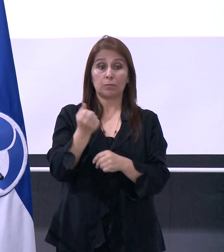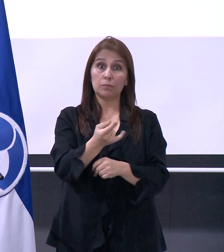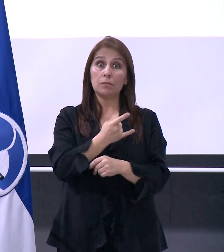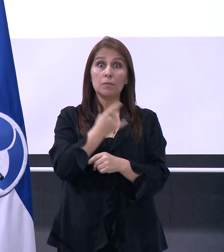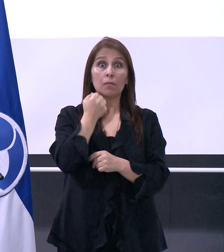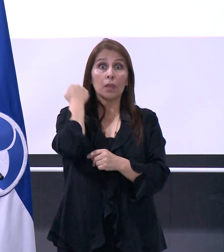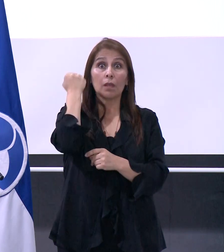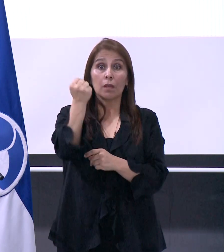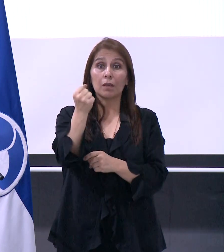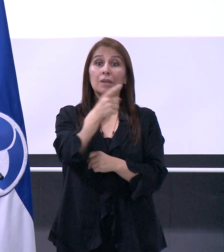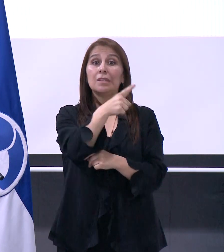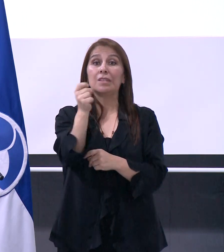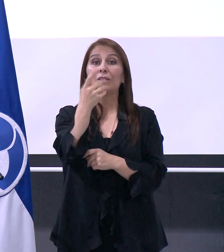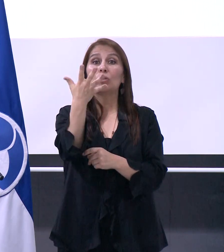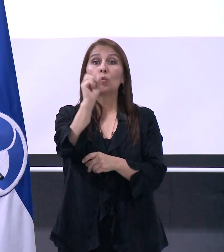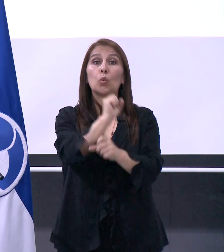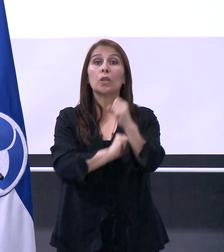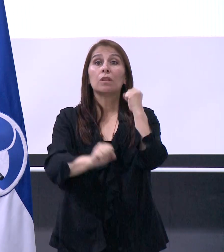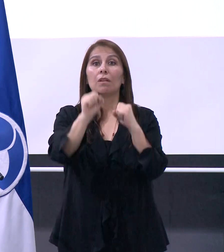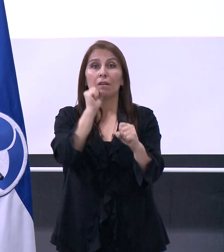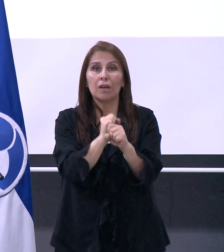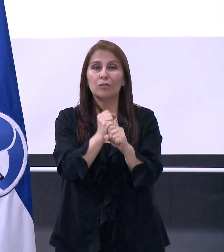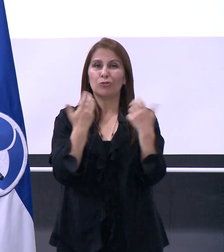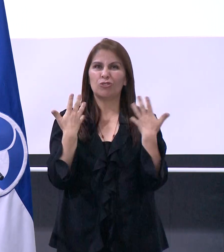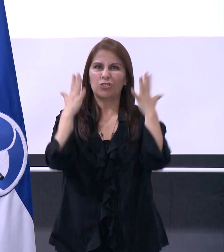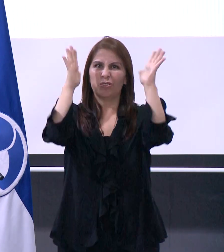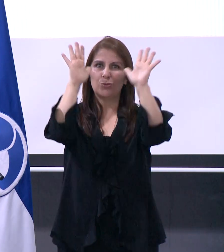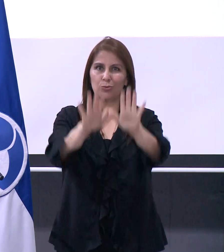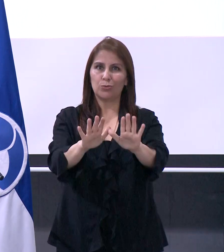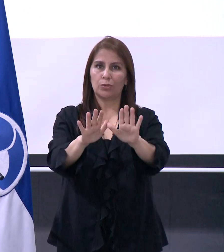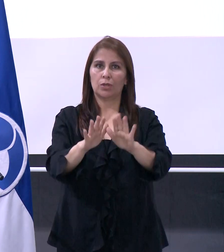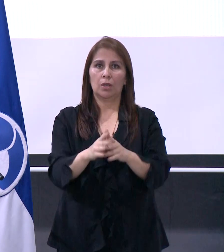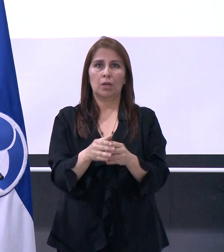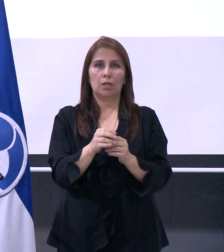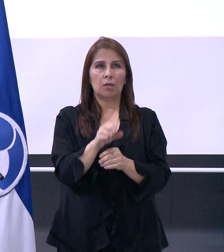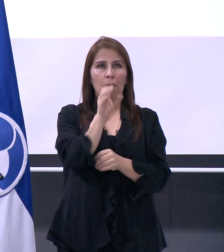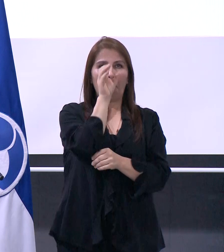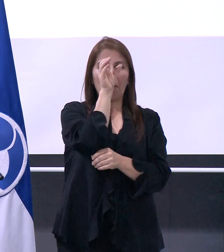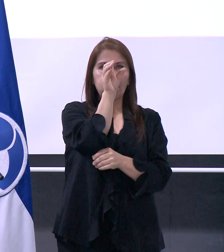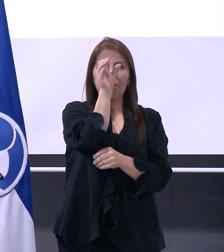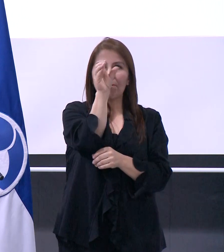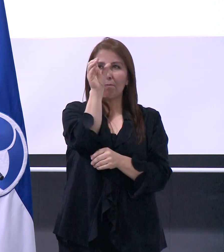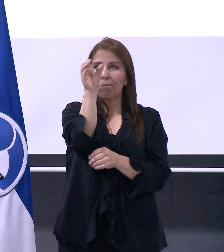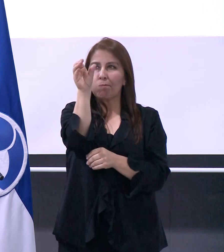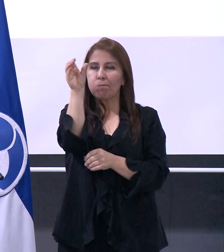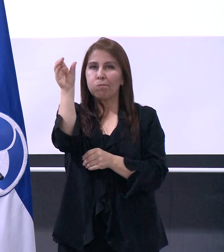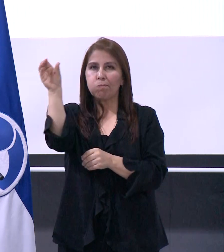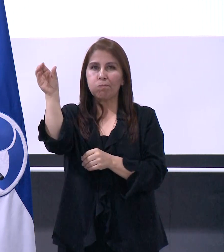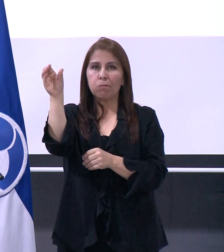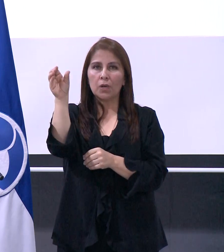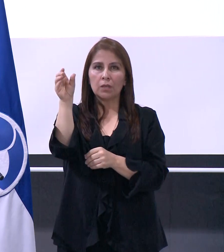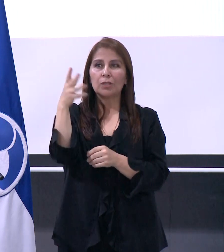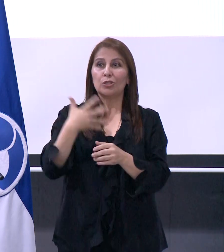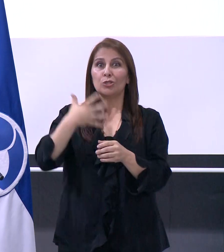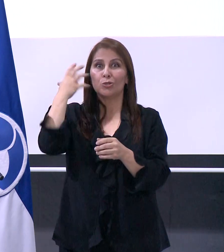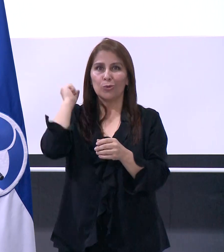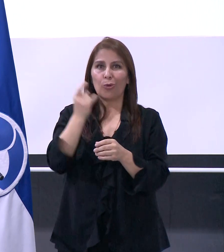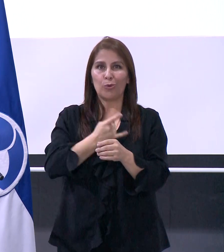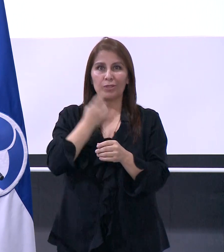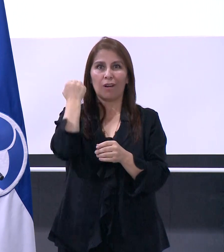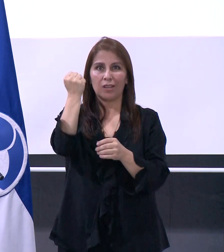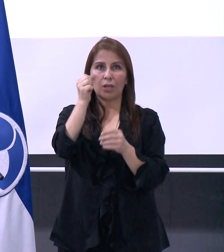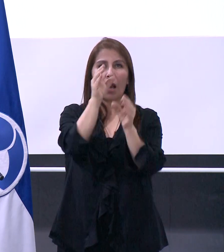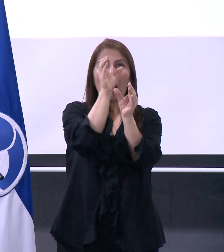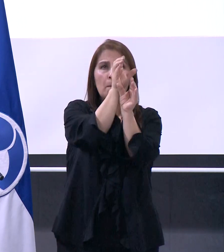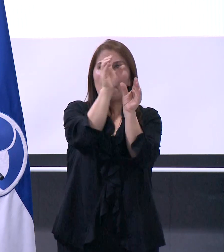historia tiene una colección de más de 10 tomos que recogen esa historia nosotros podríamos